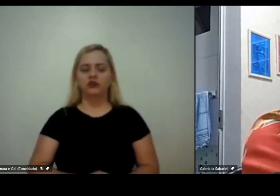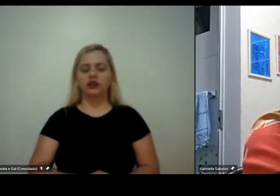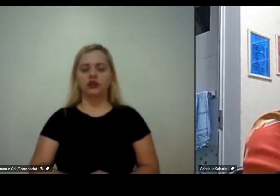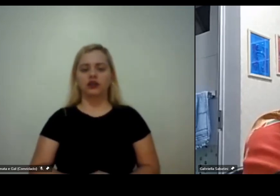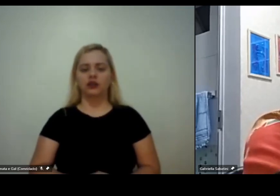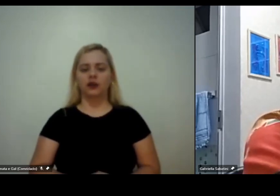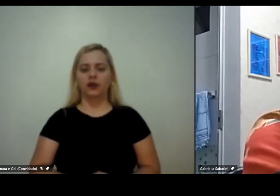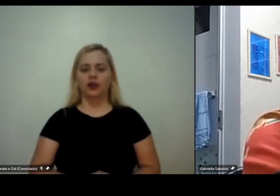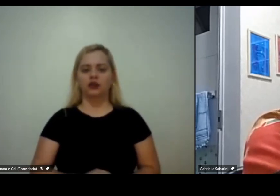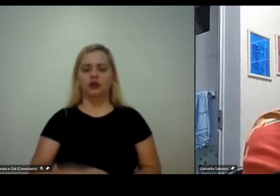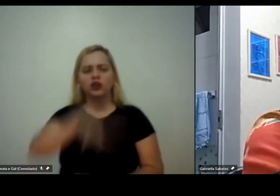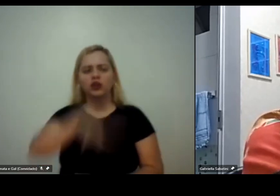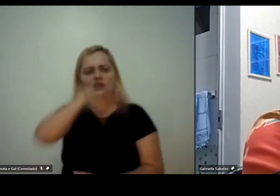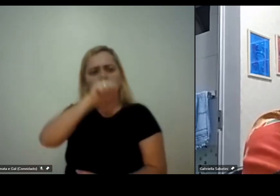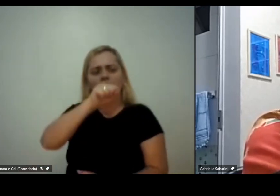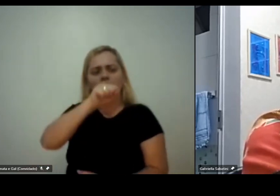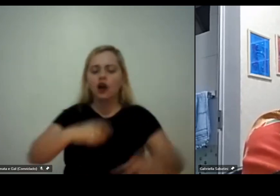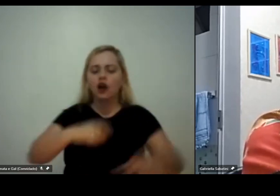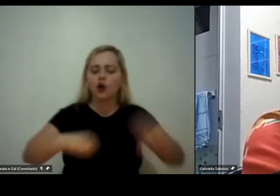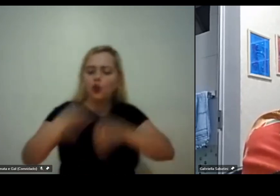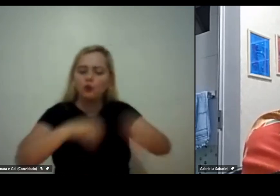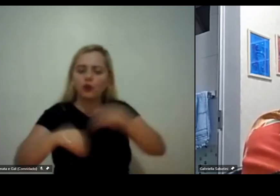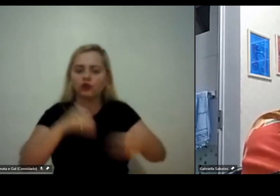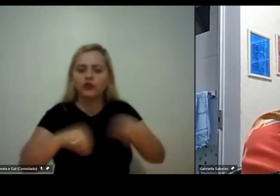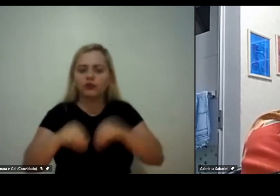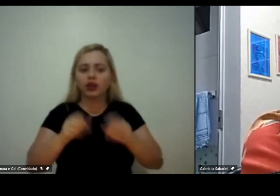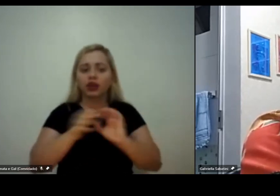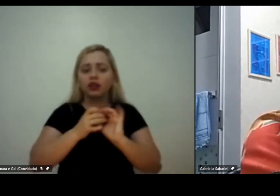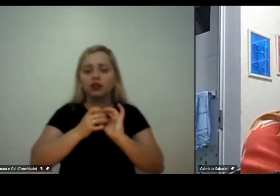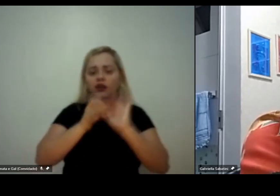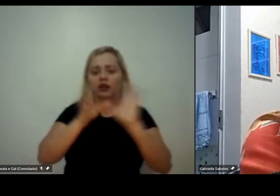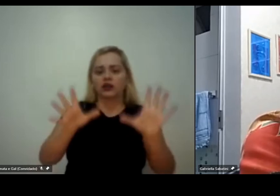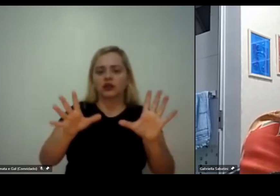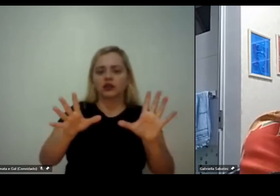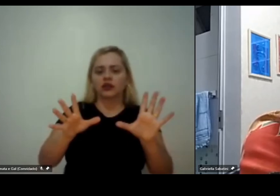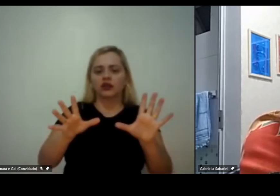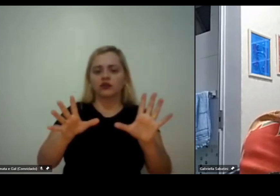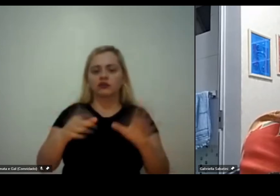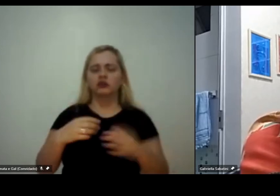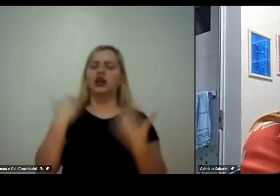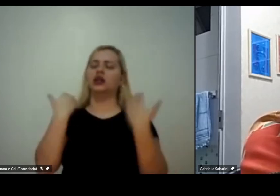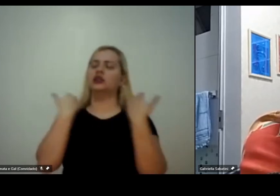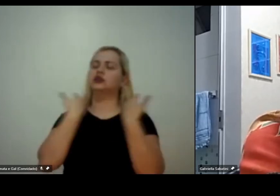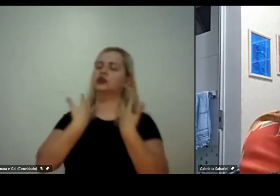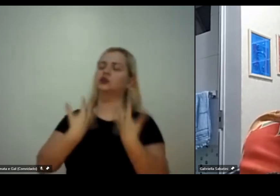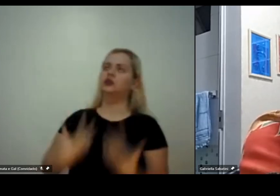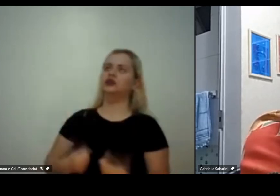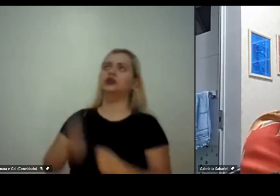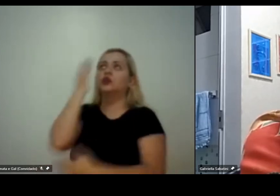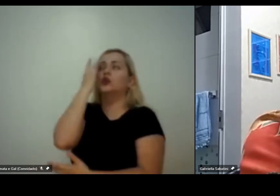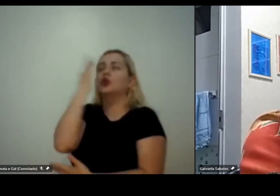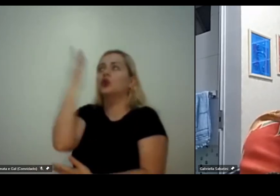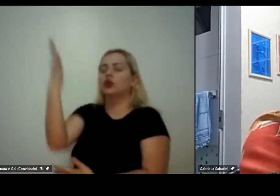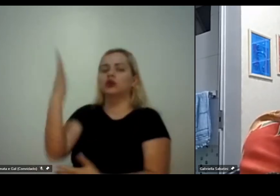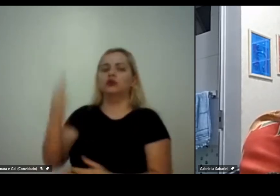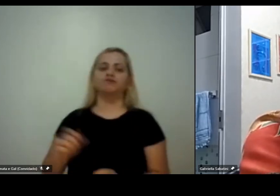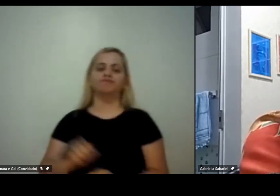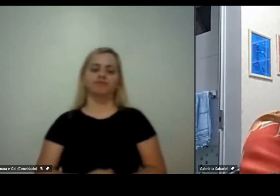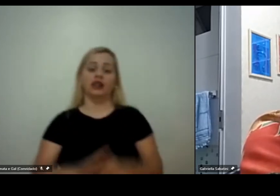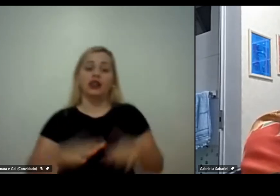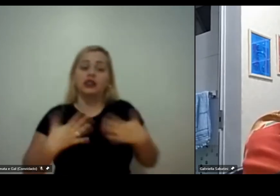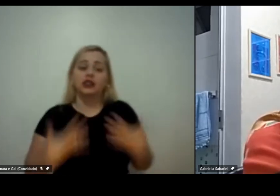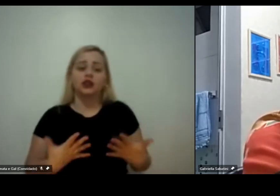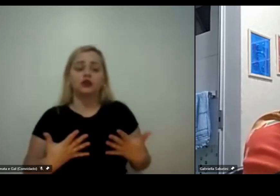certeza? O respirar? O movimento seguido de Plutão? Sinto que já estão cansadas dessa sonhação. Então, se